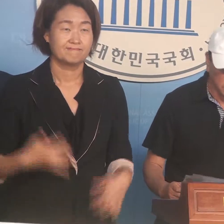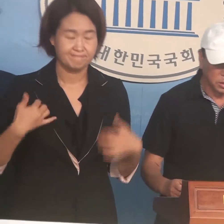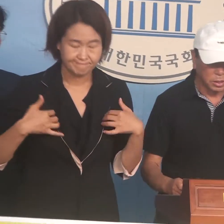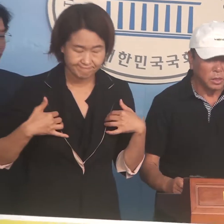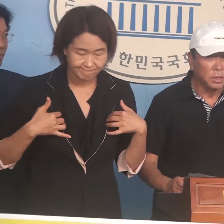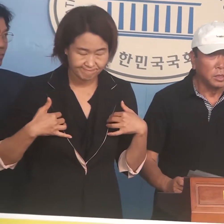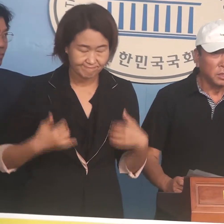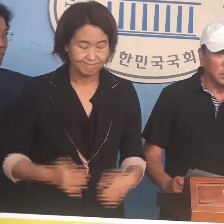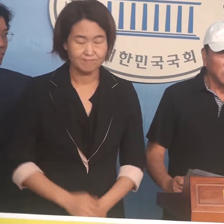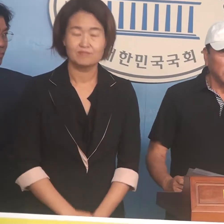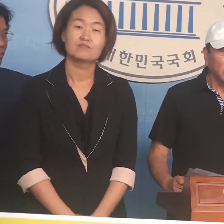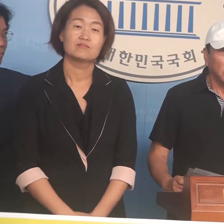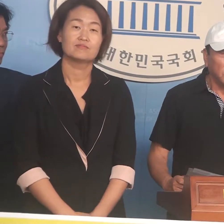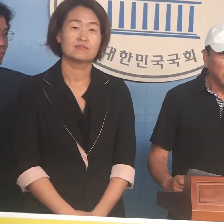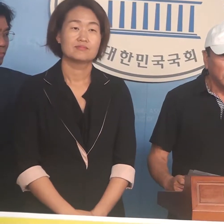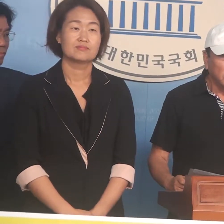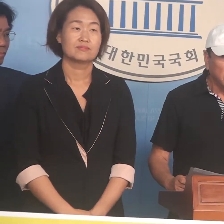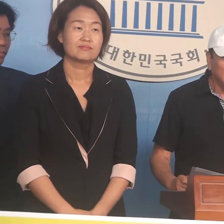반갑습니다.